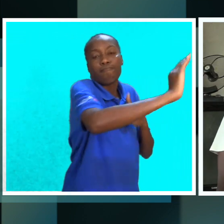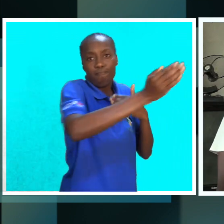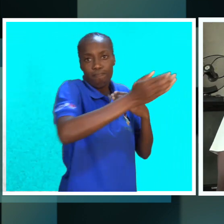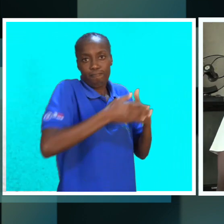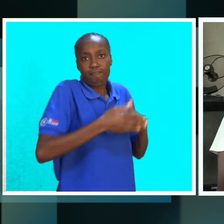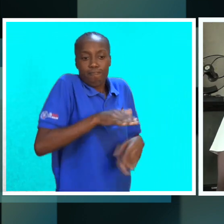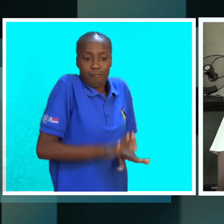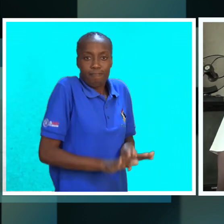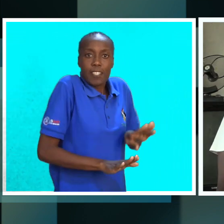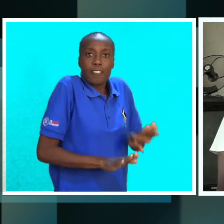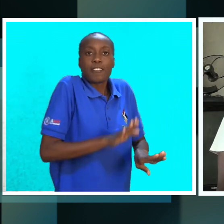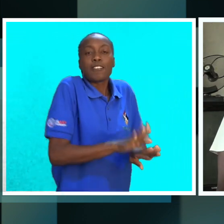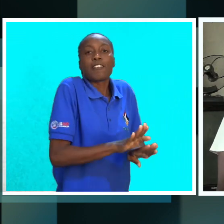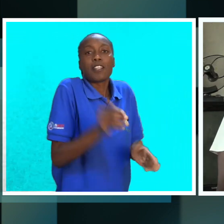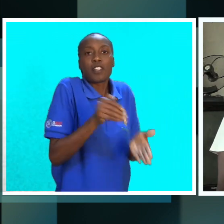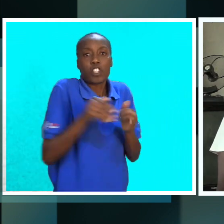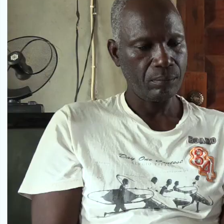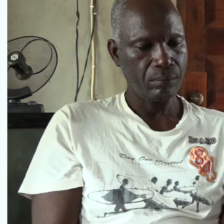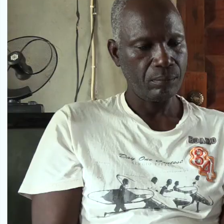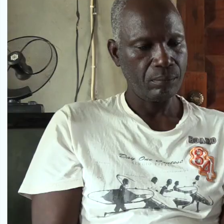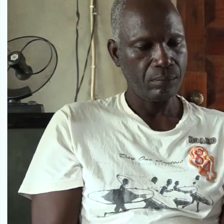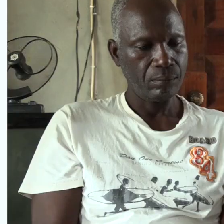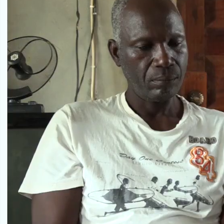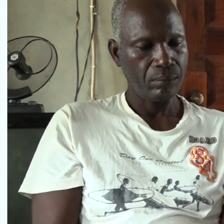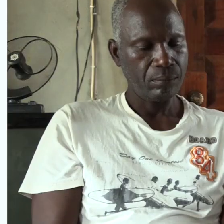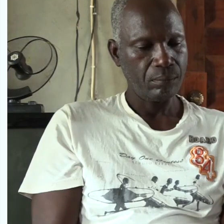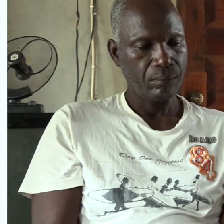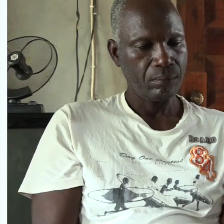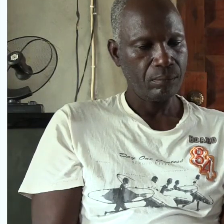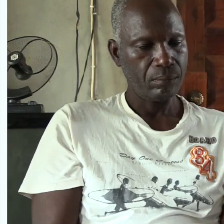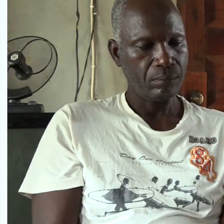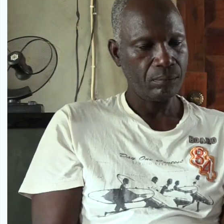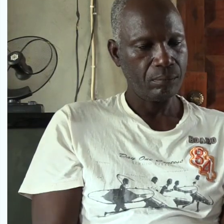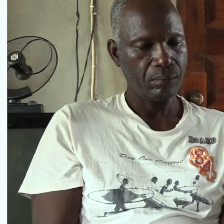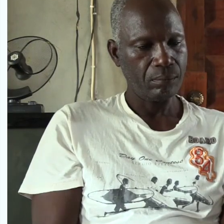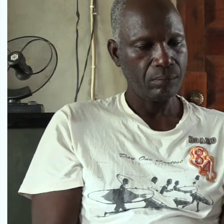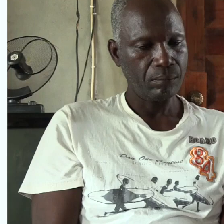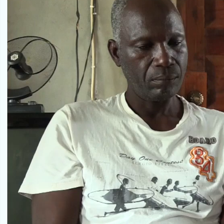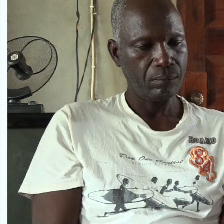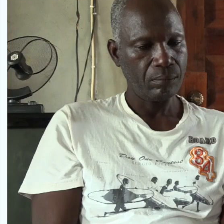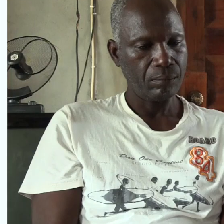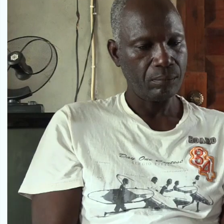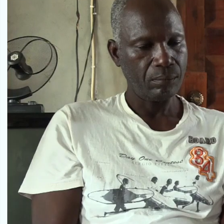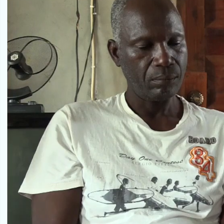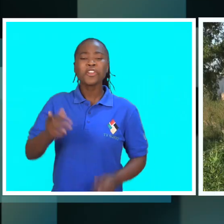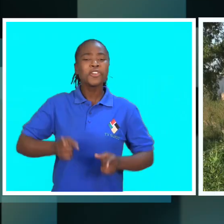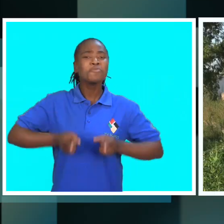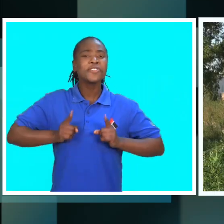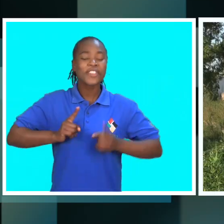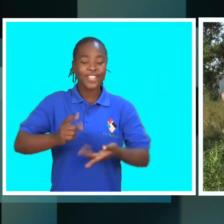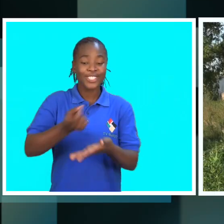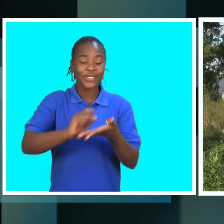volta com colegas que carregam a pasta dela enquanto ela vai caminhando.